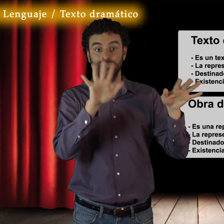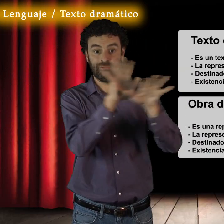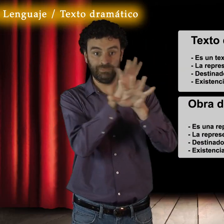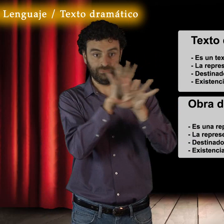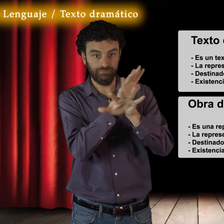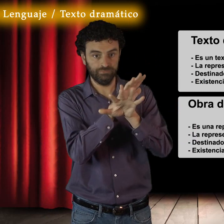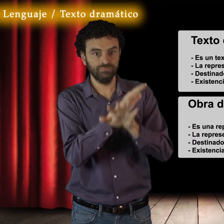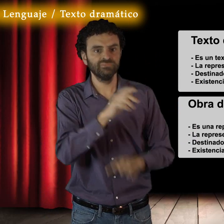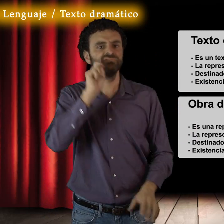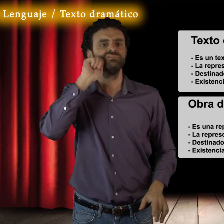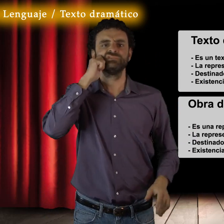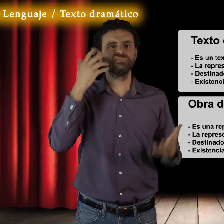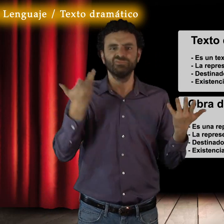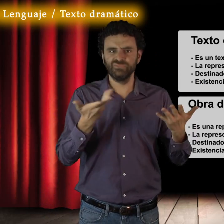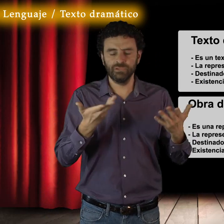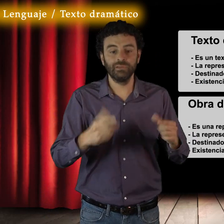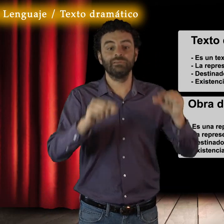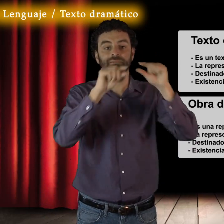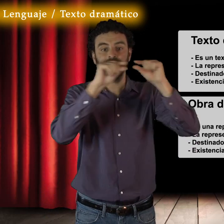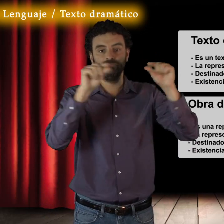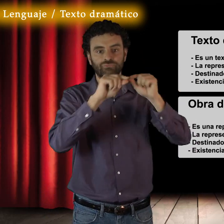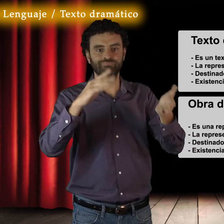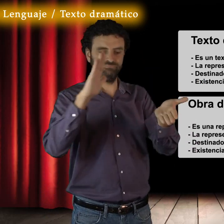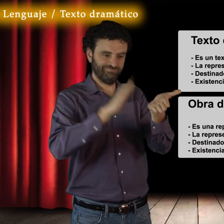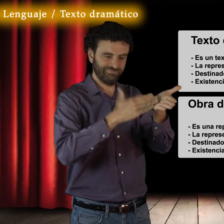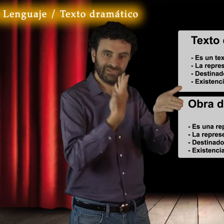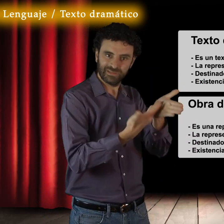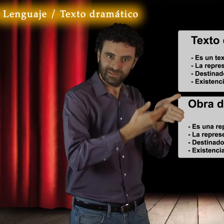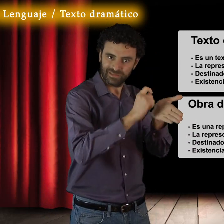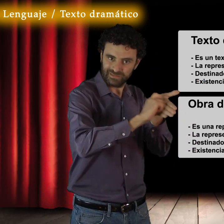texto dramático es un texto escrito por un